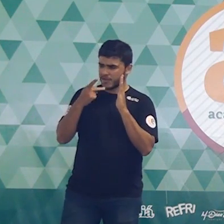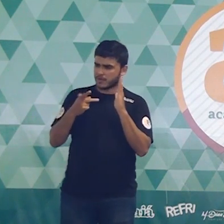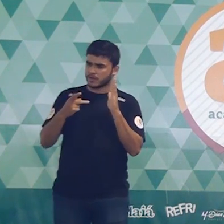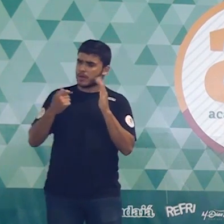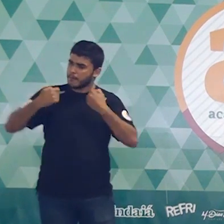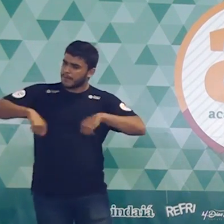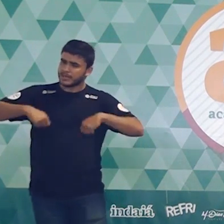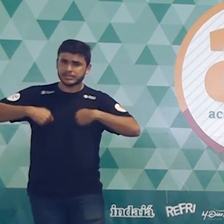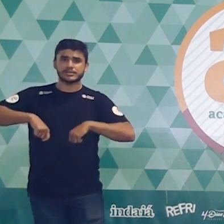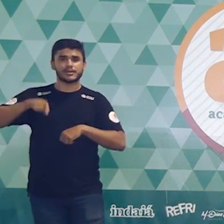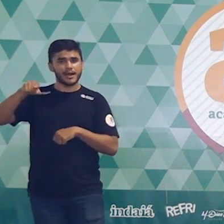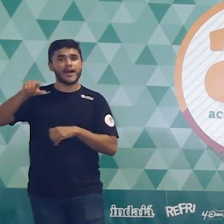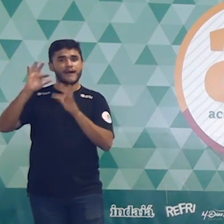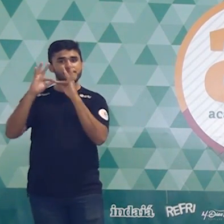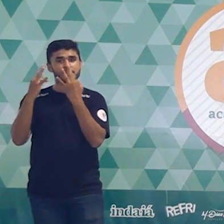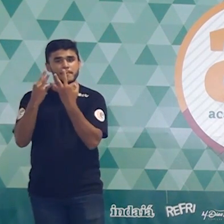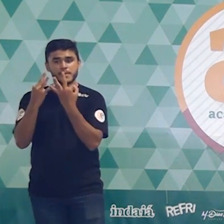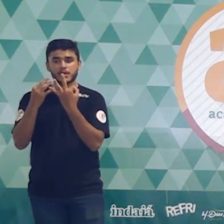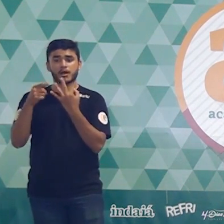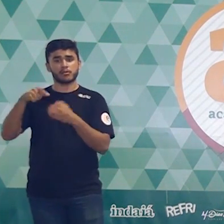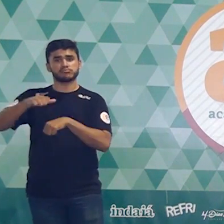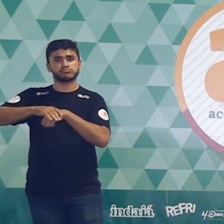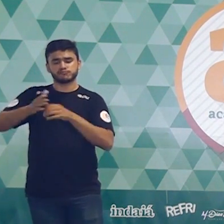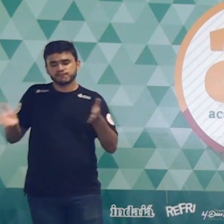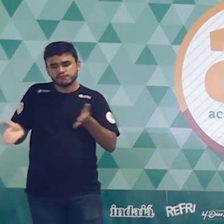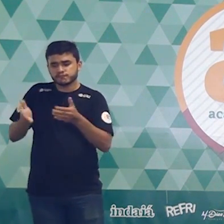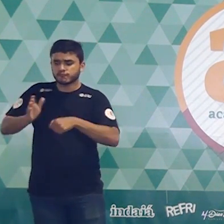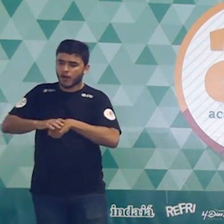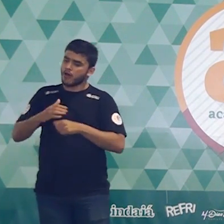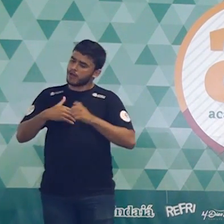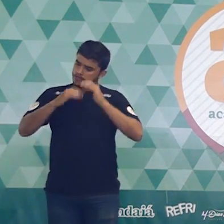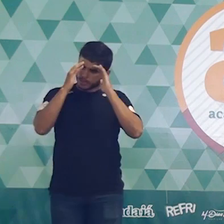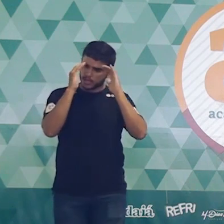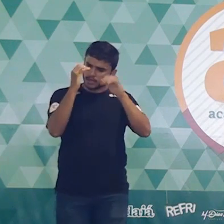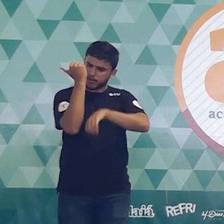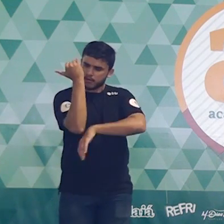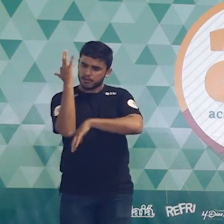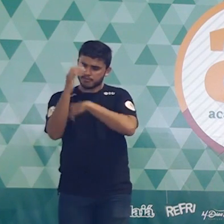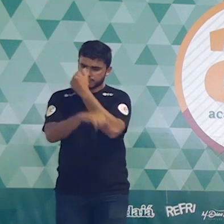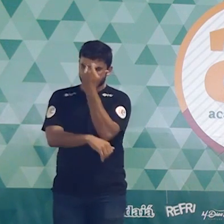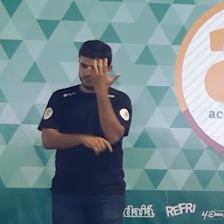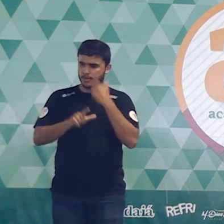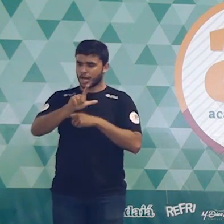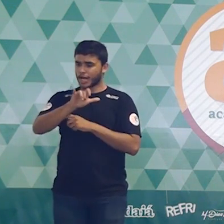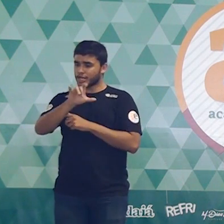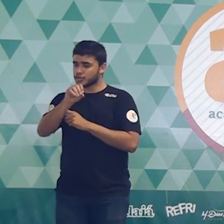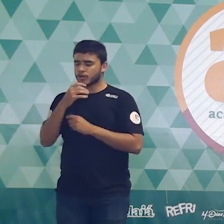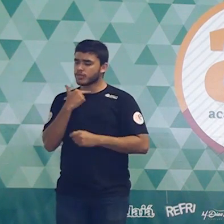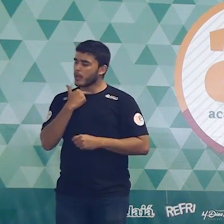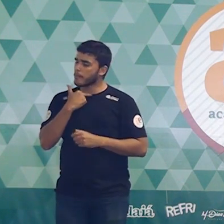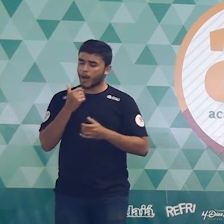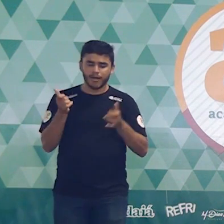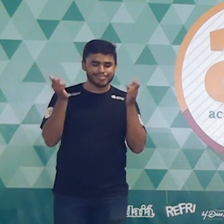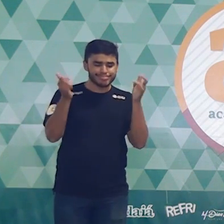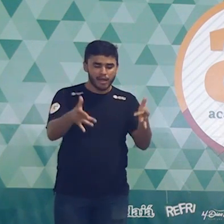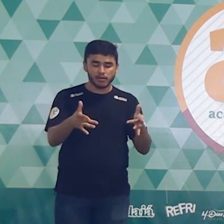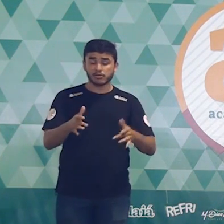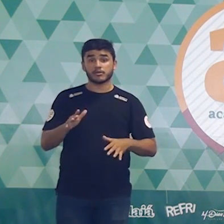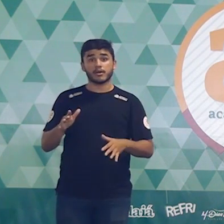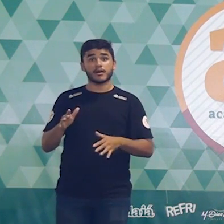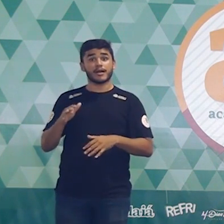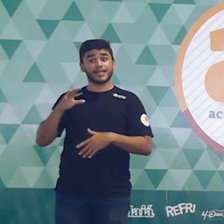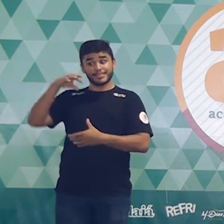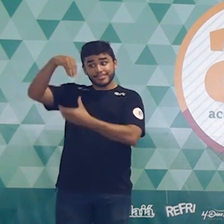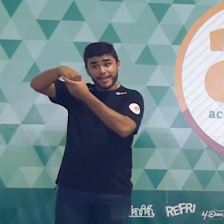lares, tentando formar uma cultura de preservação da natureza. Eu tenho que gerar nos próprios lares uma